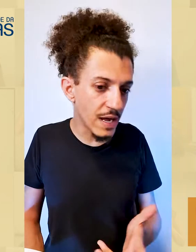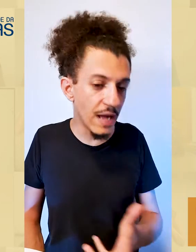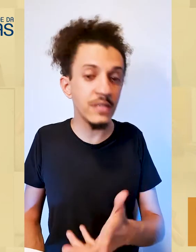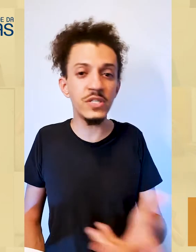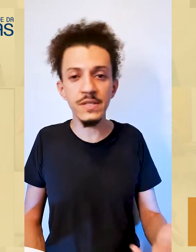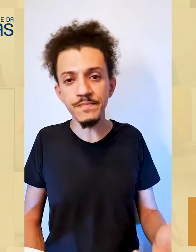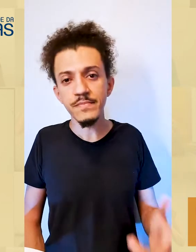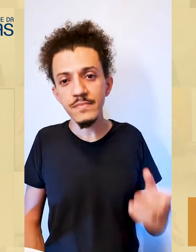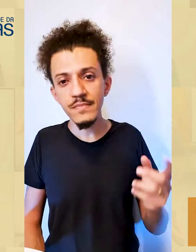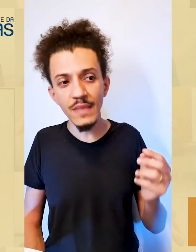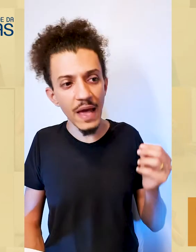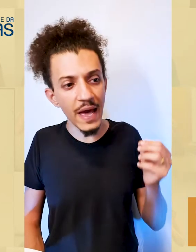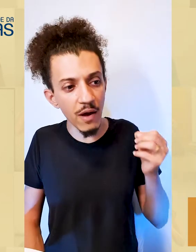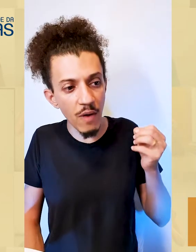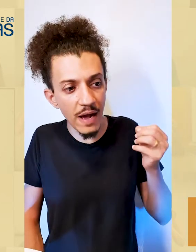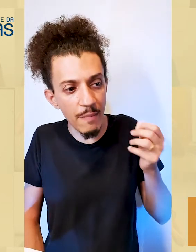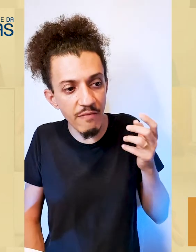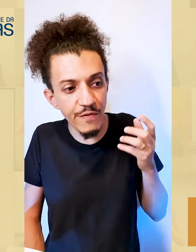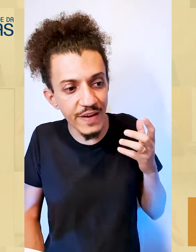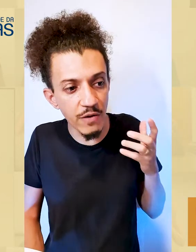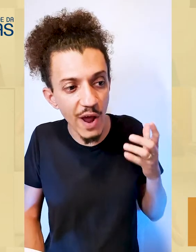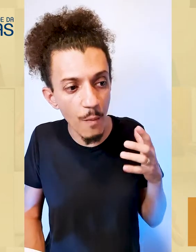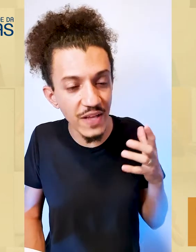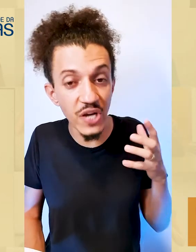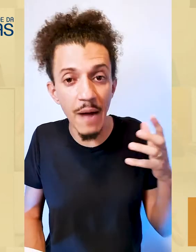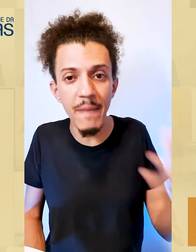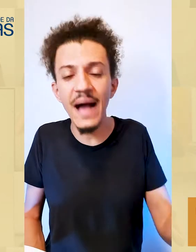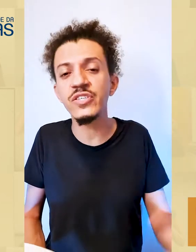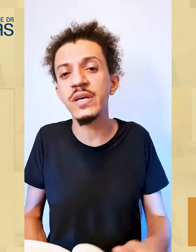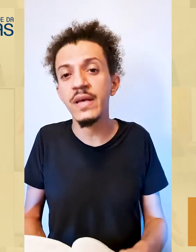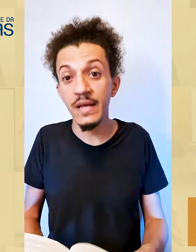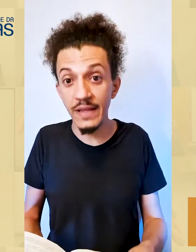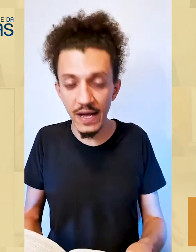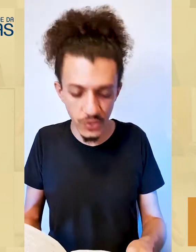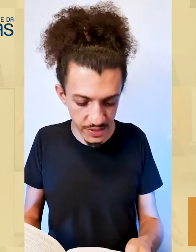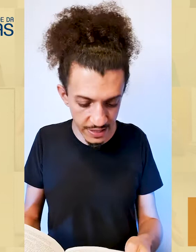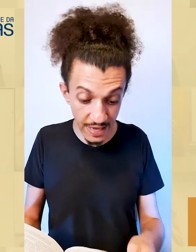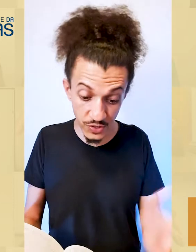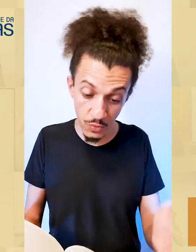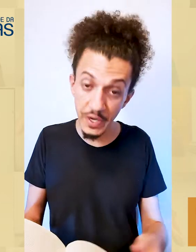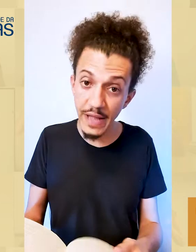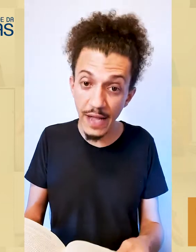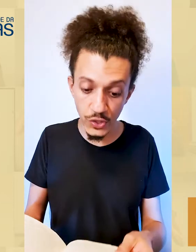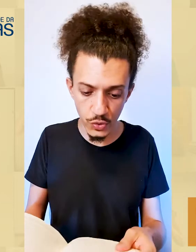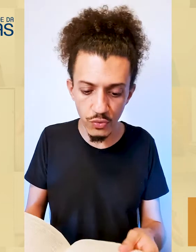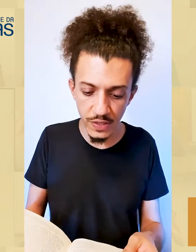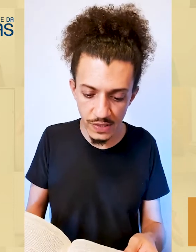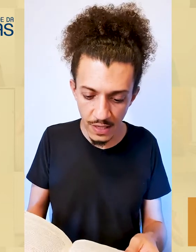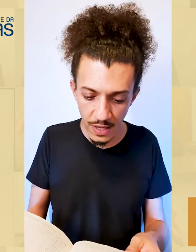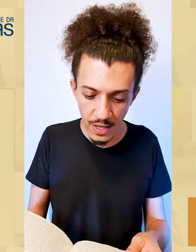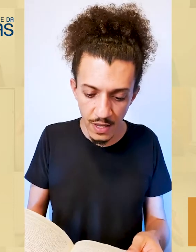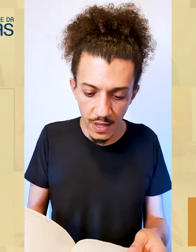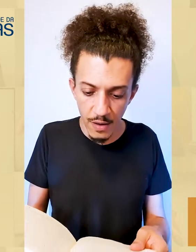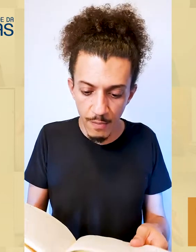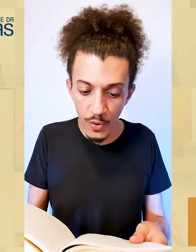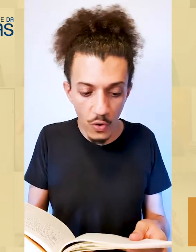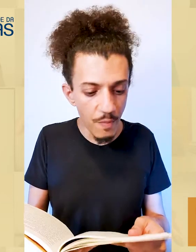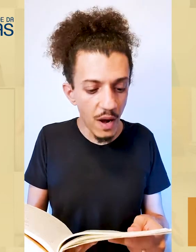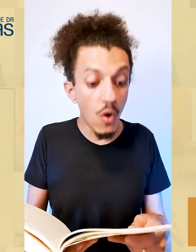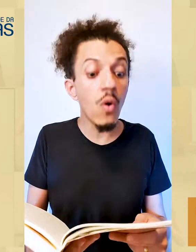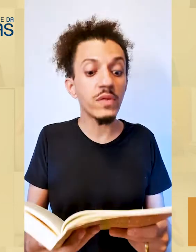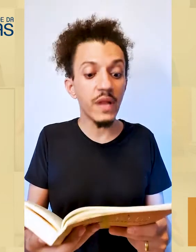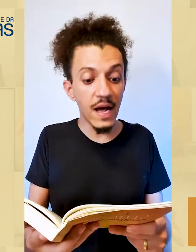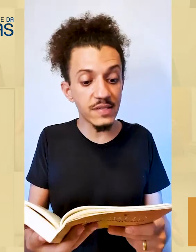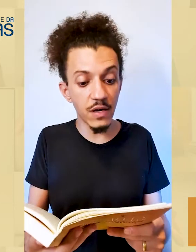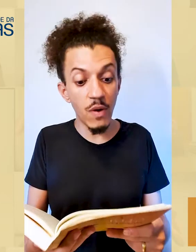comunidades antes acabavam ficando realmente à margem da sociedade, as comunidades surdas. Por